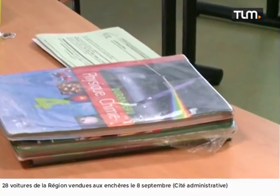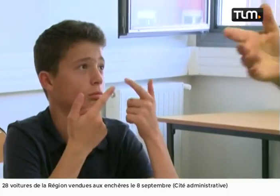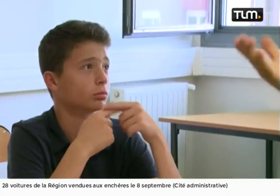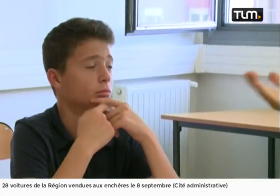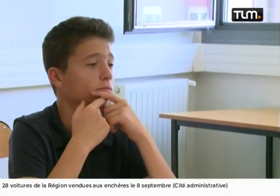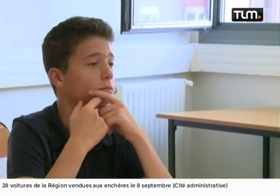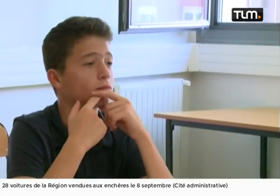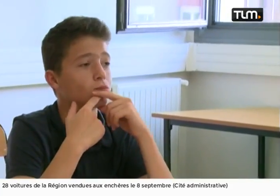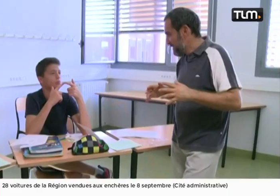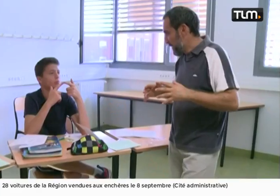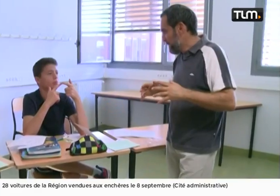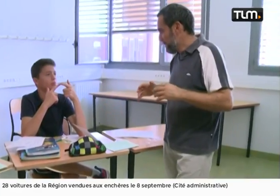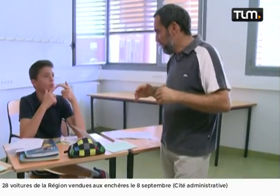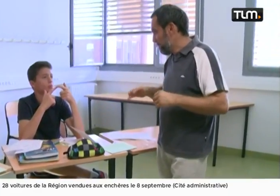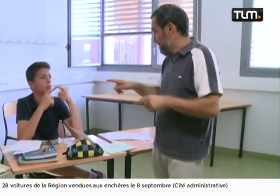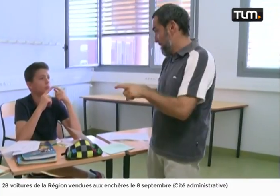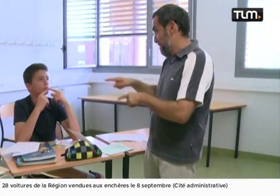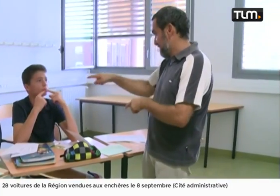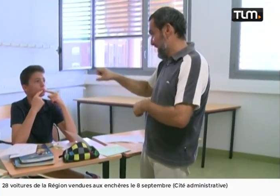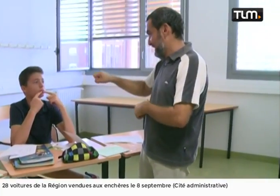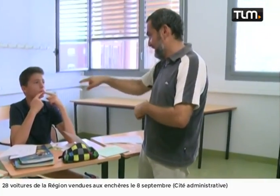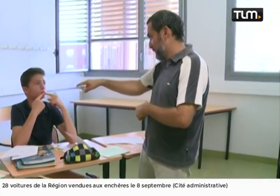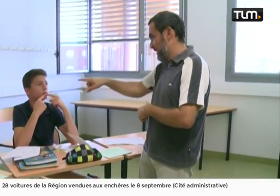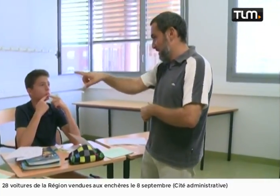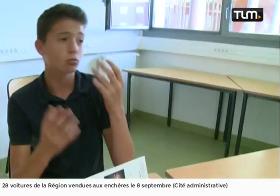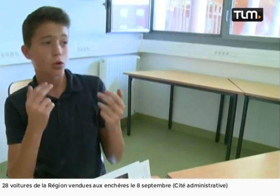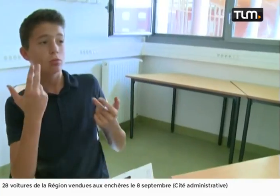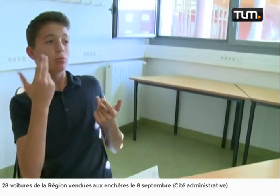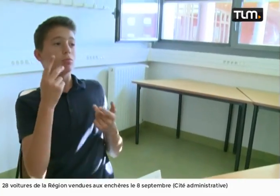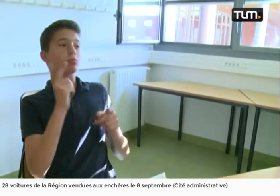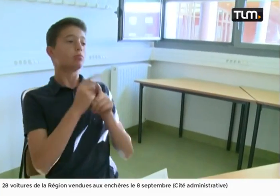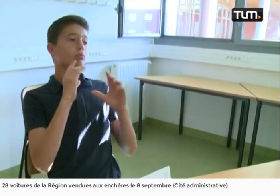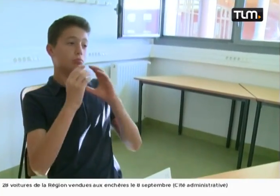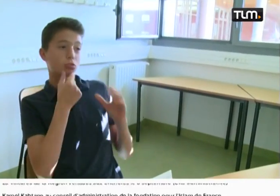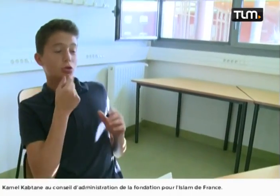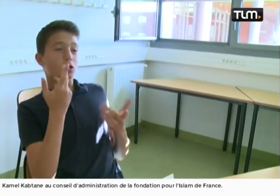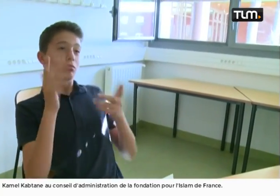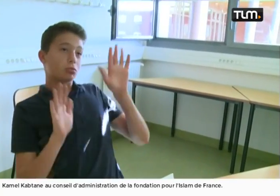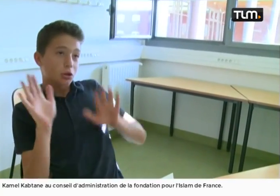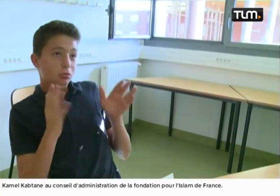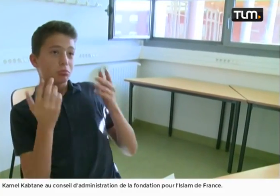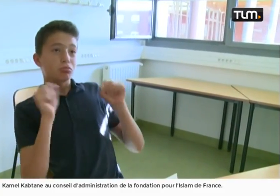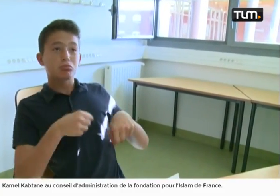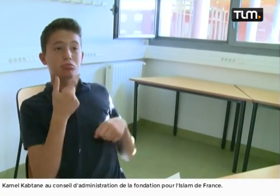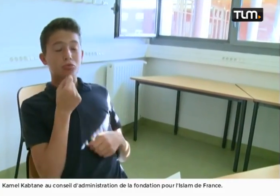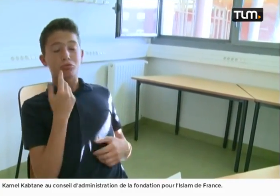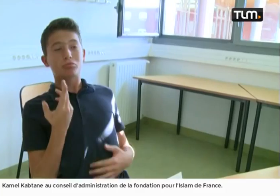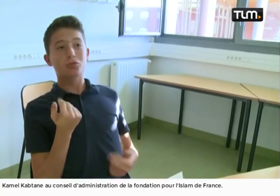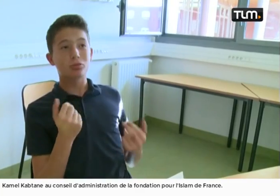déplaire à Matt, pour qui la barrière de la langue est loin d'être un problème. Oui, la communication est facile, on peut passer par les mimes avec les autres